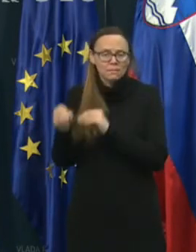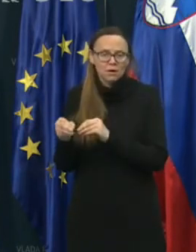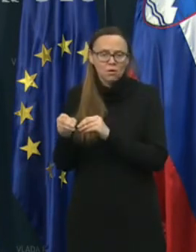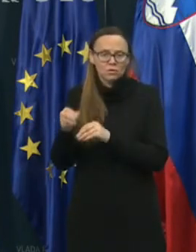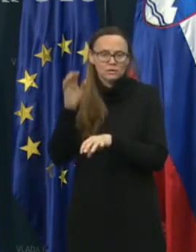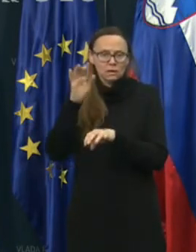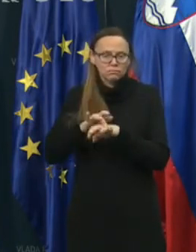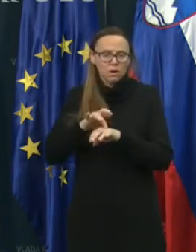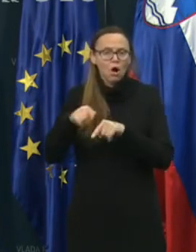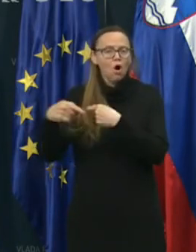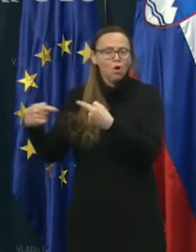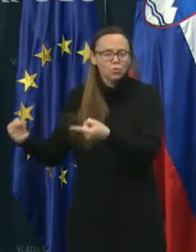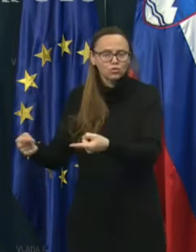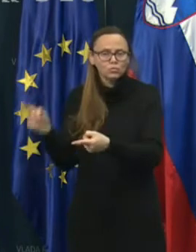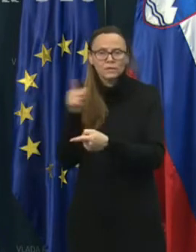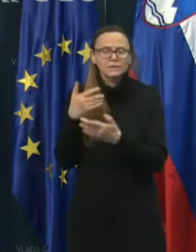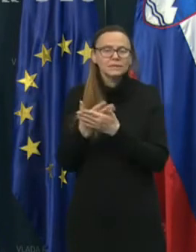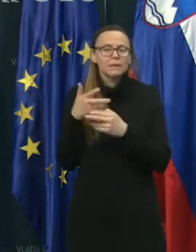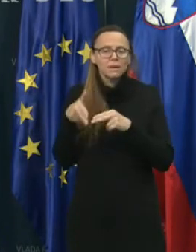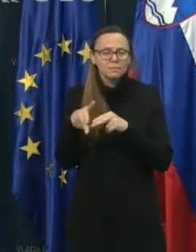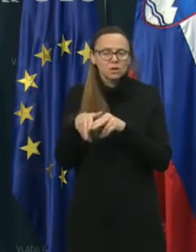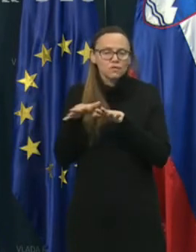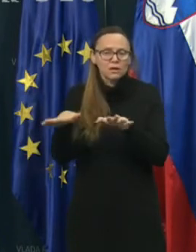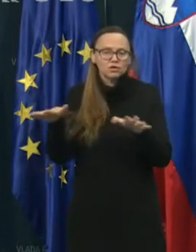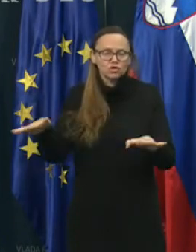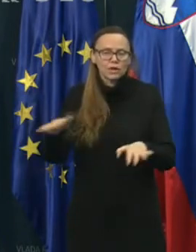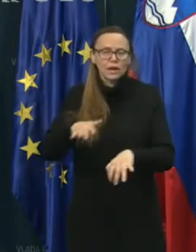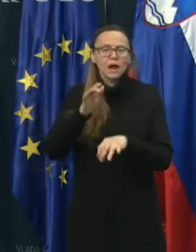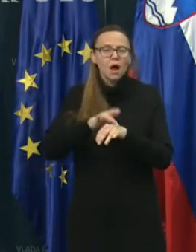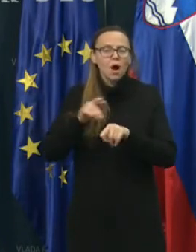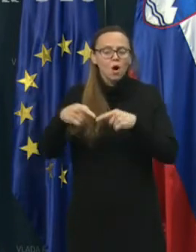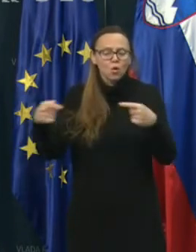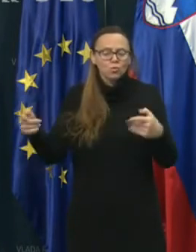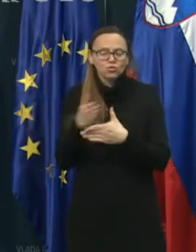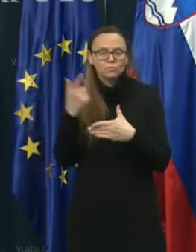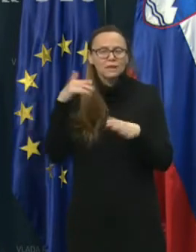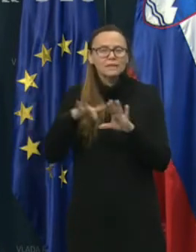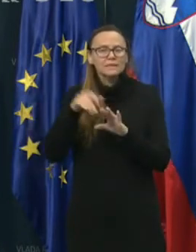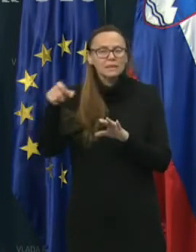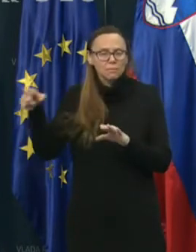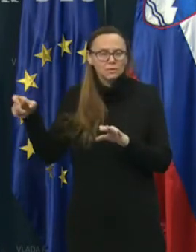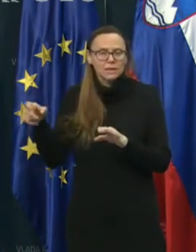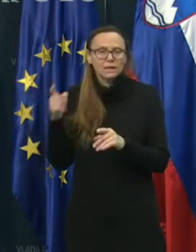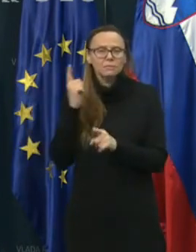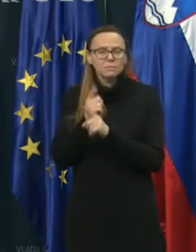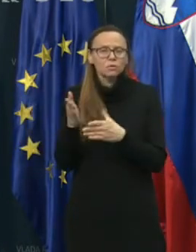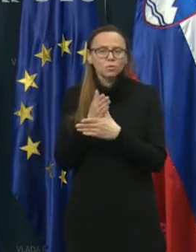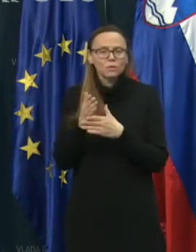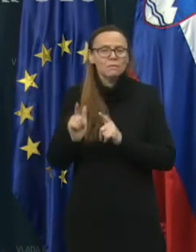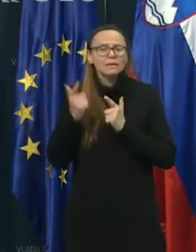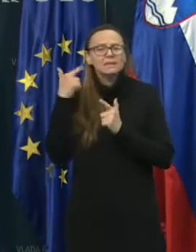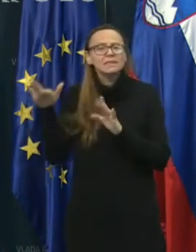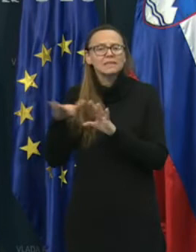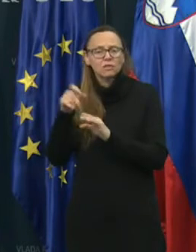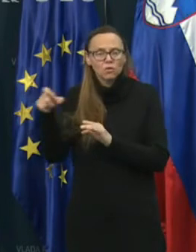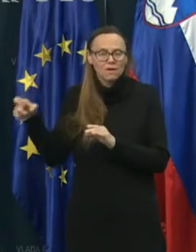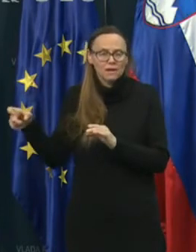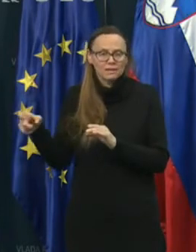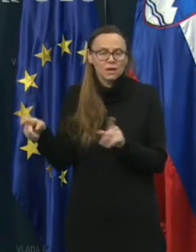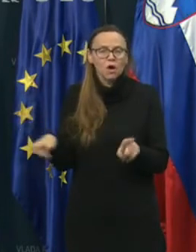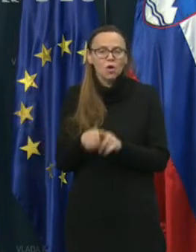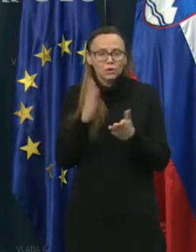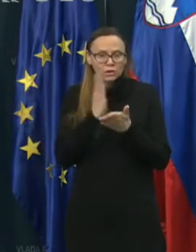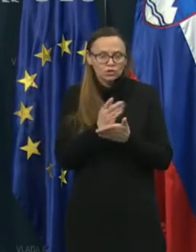okužb ter za preprečevanje širjenja okužb tako med zaposlenimi kot tudi med stanovalci. Kot sem